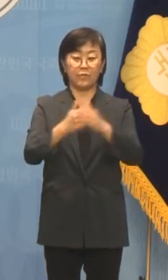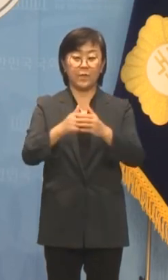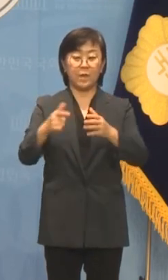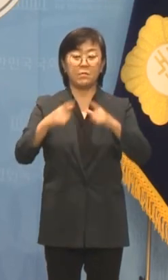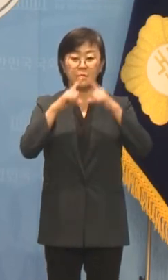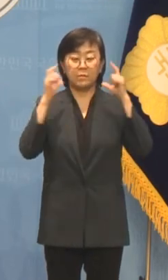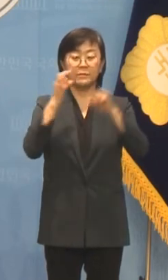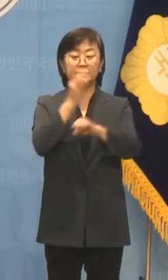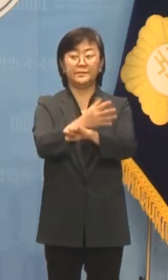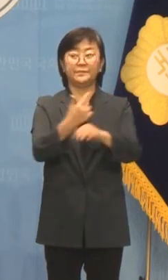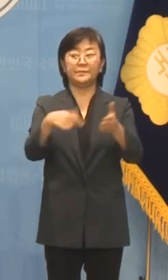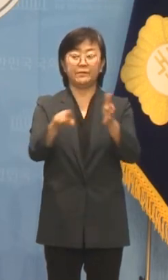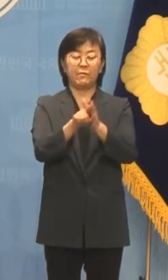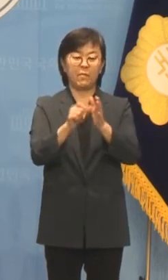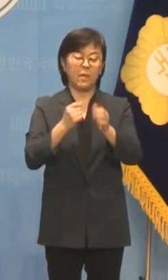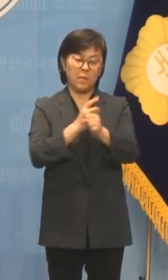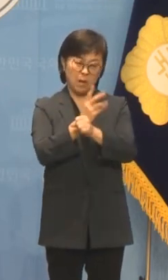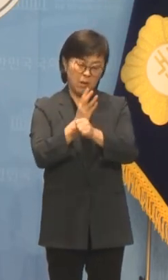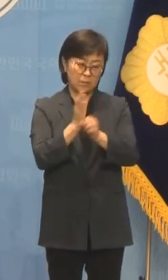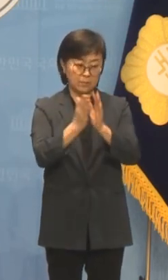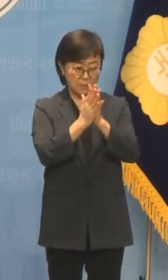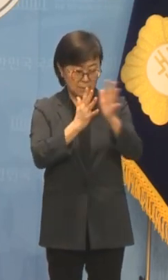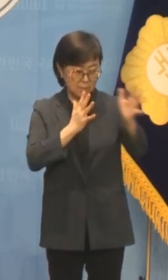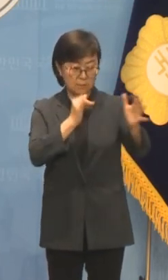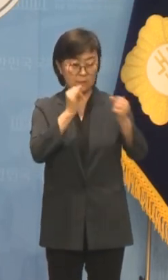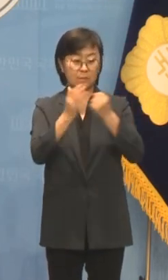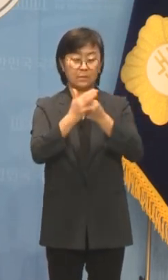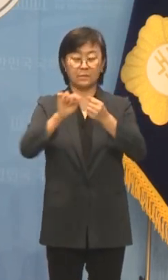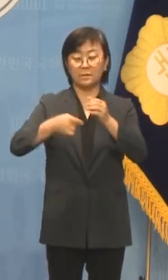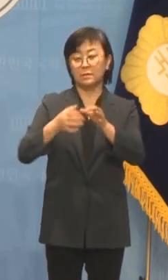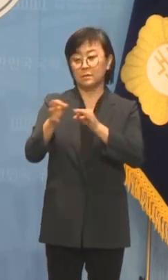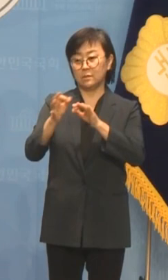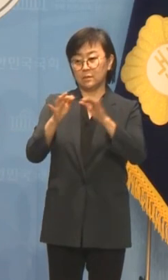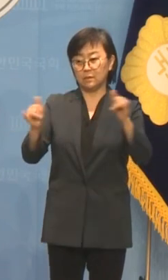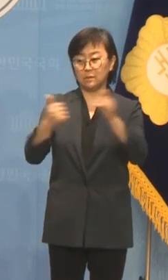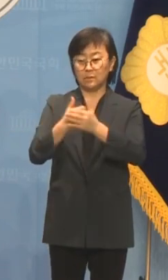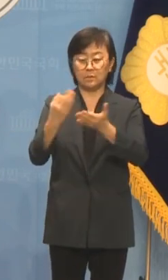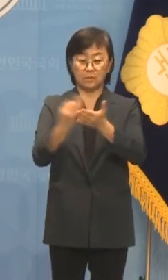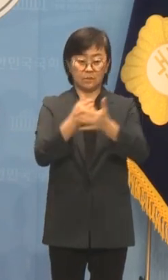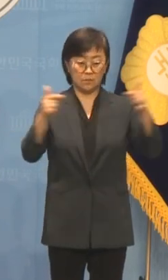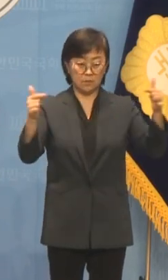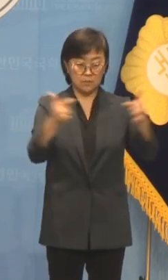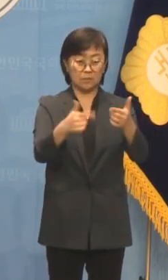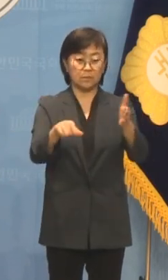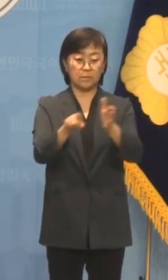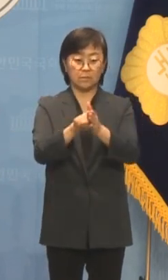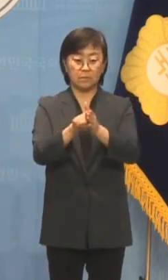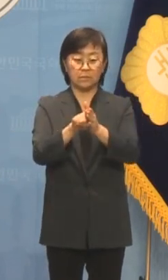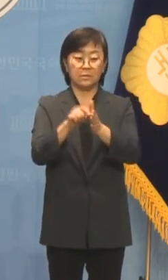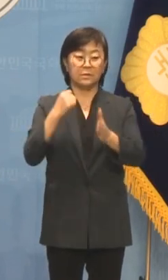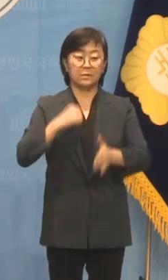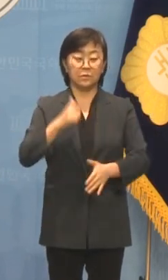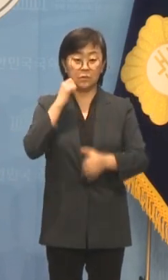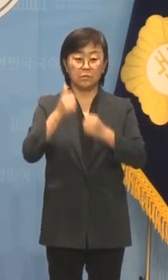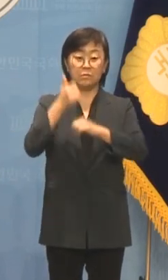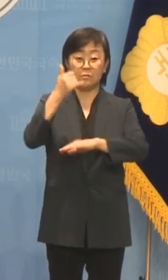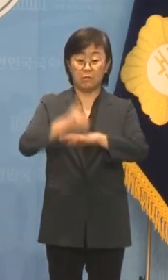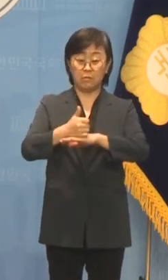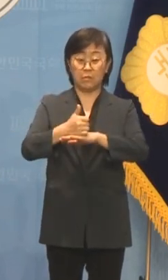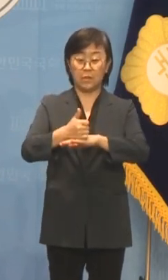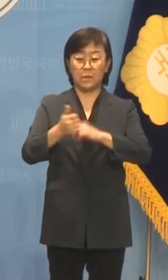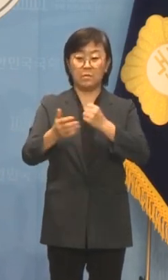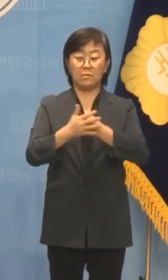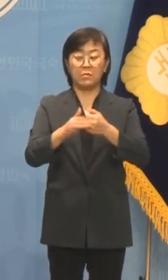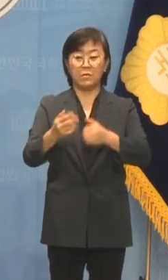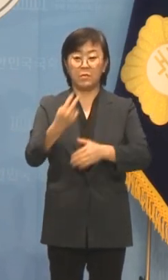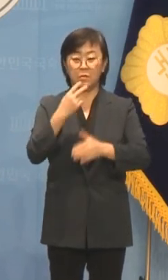마스크를 사려고 몇 시간 동안 긴 줄을 서고 자영업자는 매출 감소를 버티지 못하고 마지막 생존